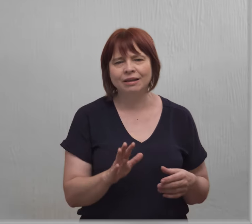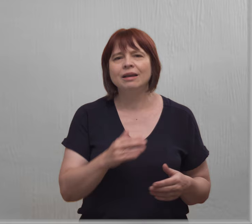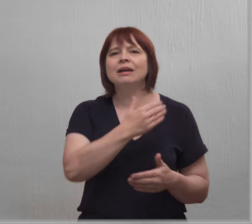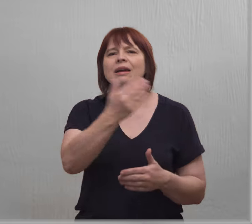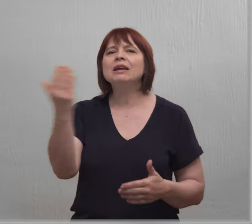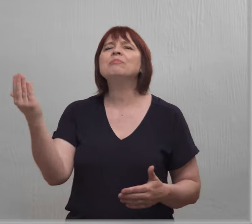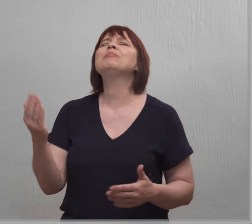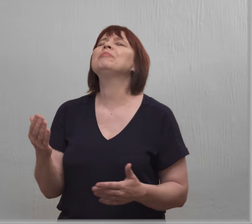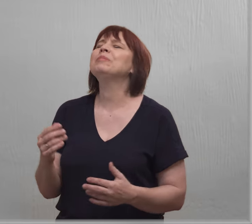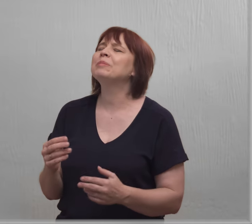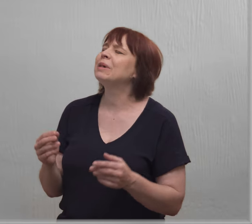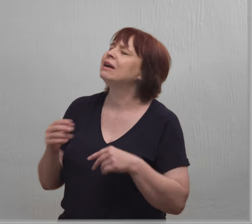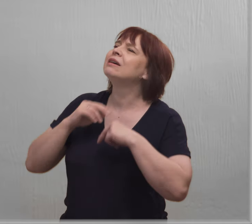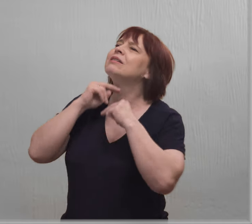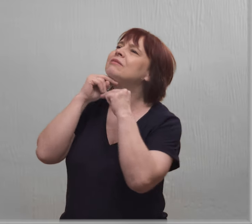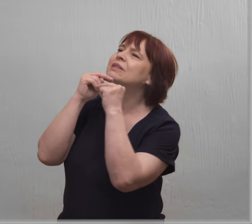мы простираемся к Тебе.